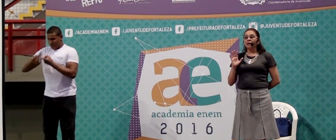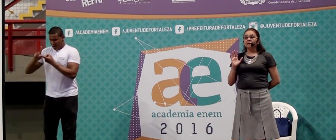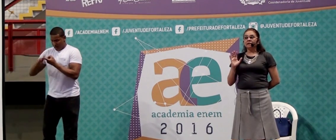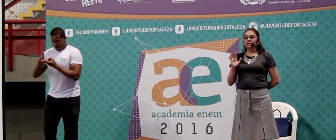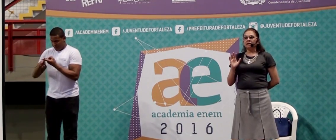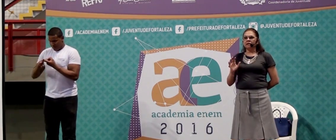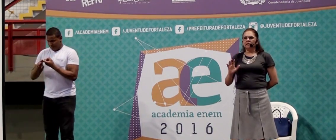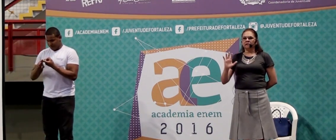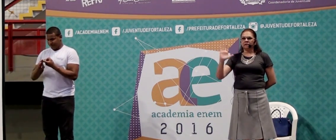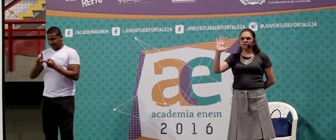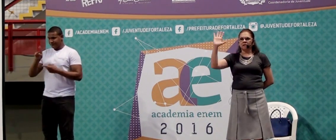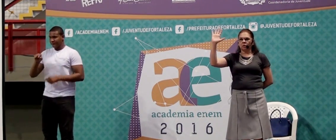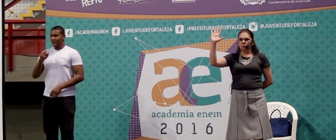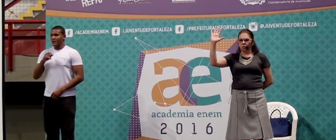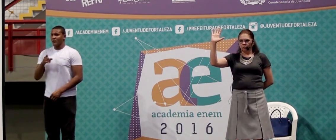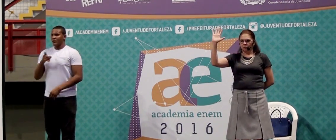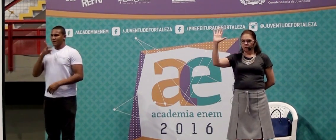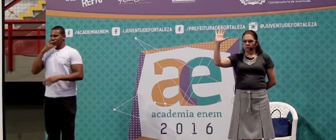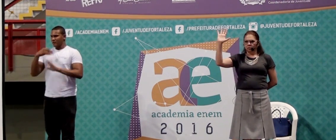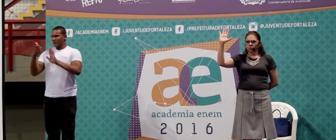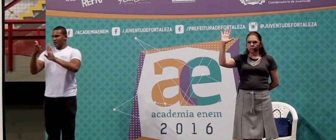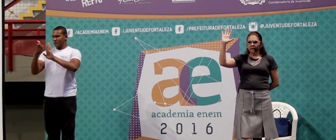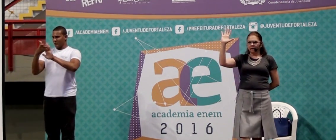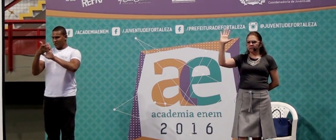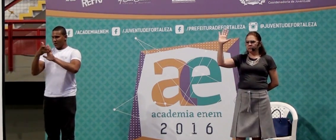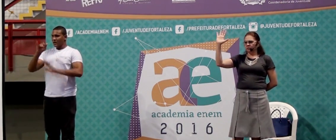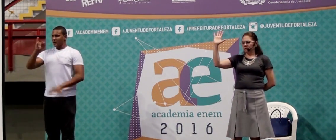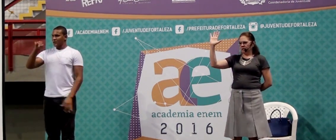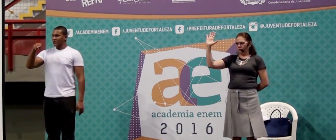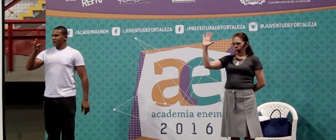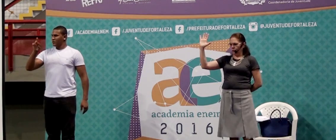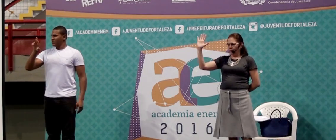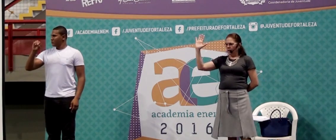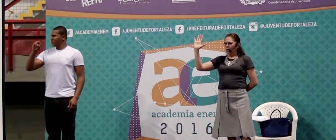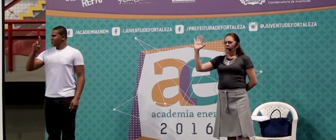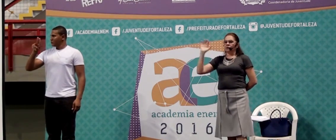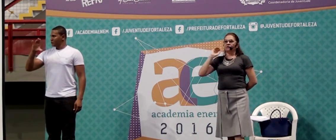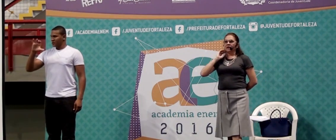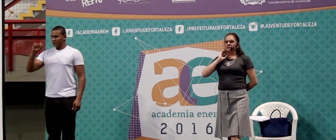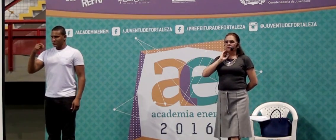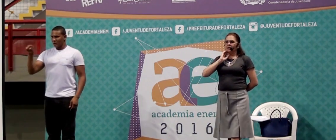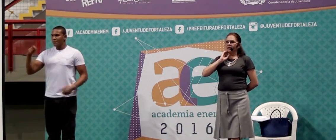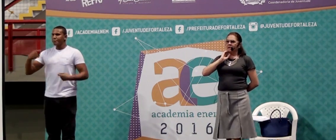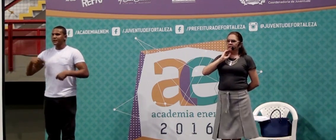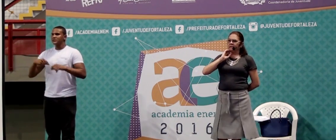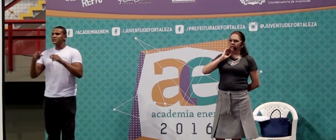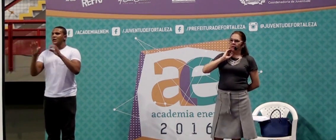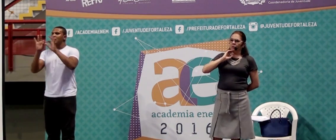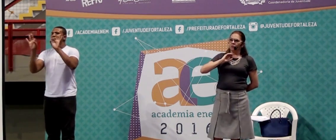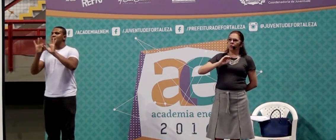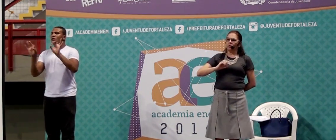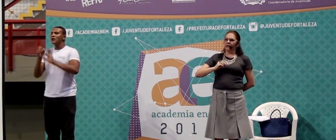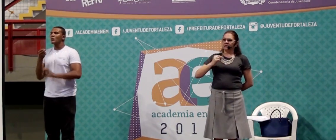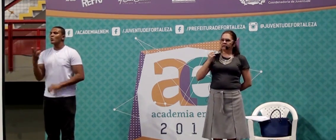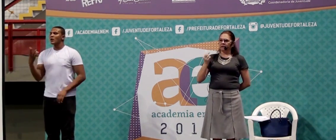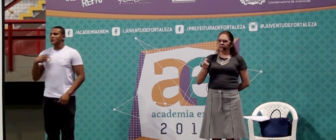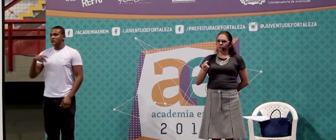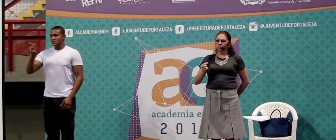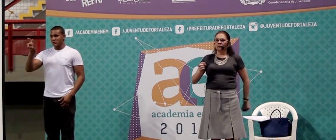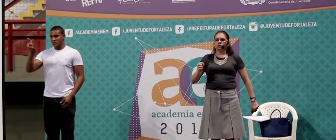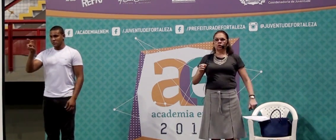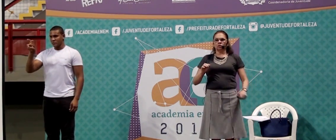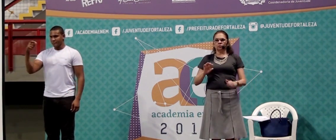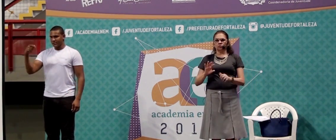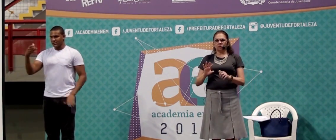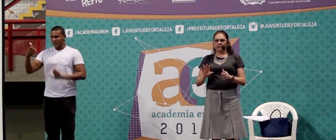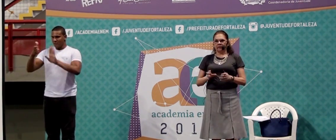menos quantas linhas? 5, no máximo 5. Eu faço uma redação